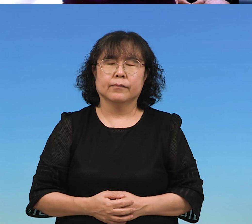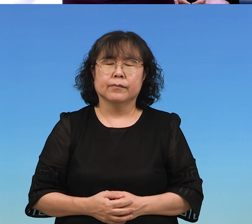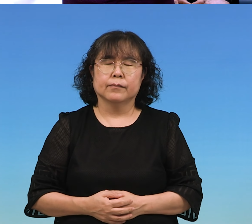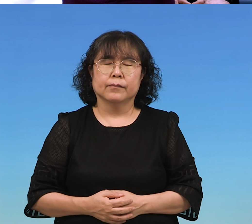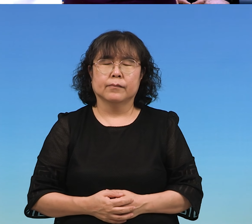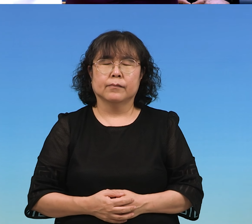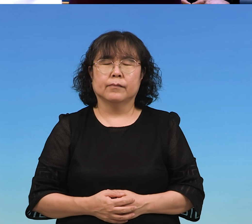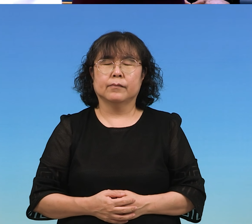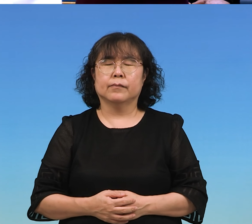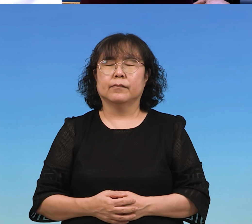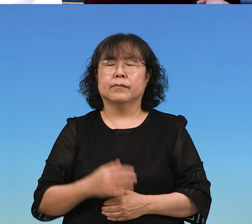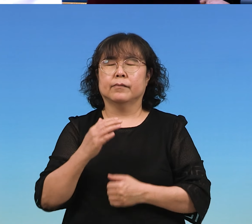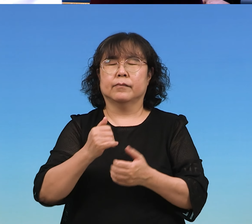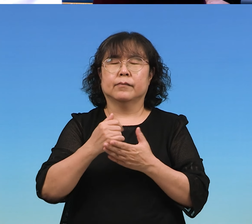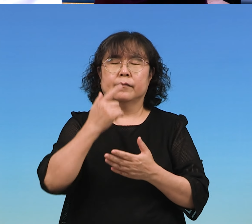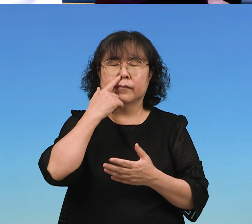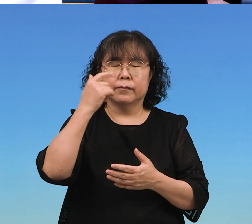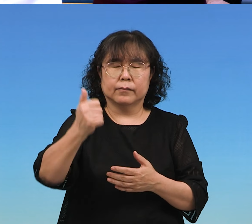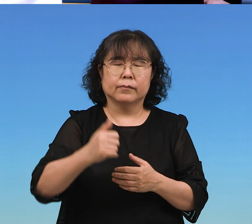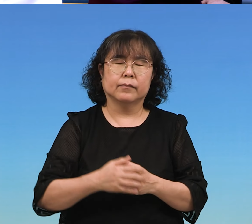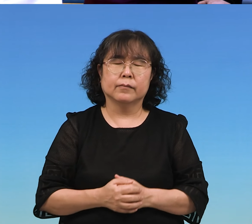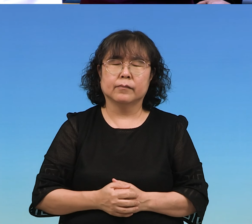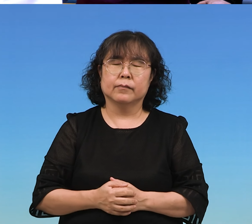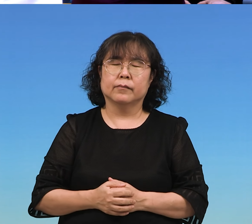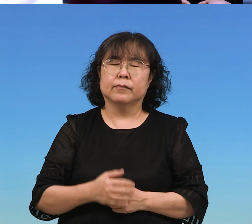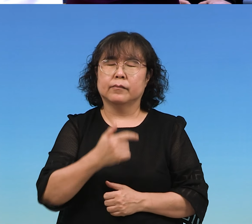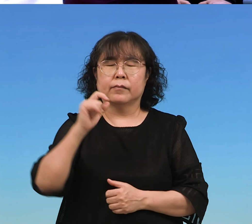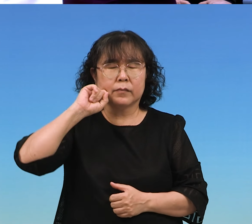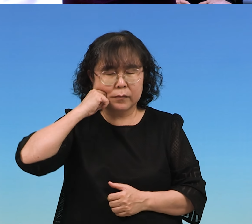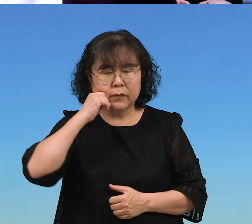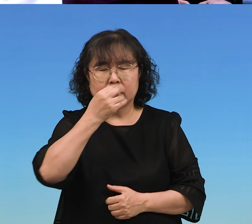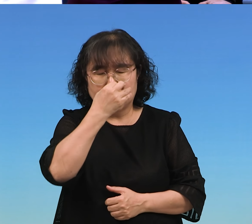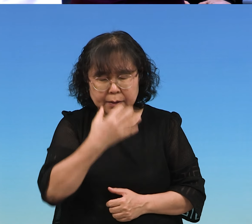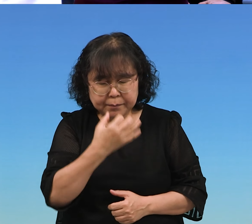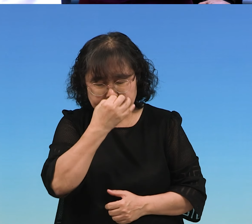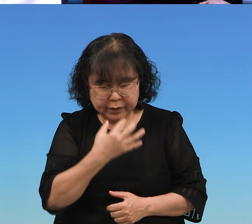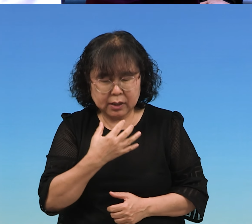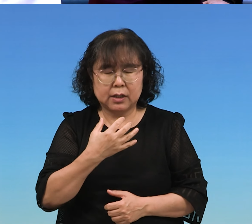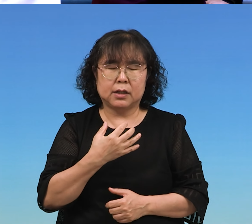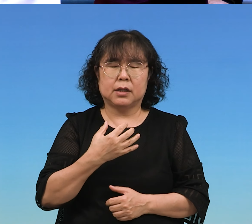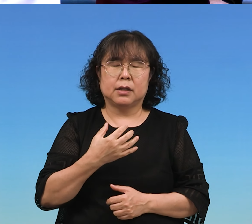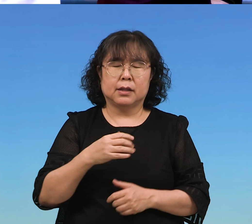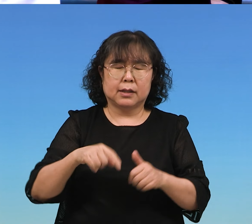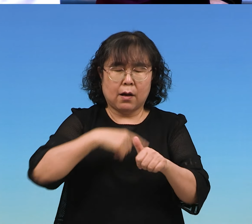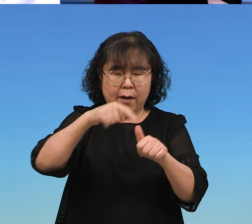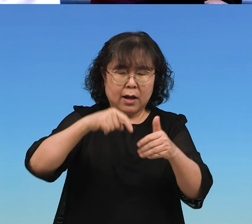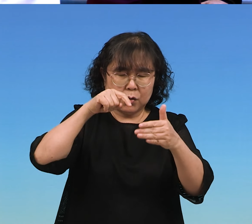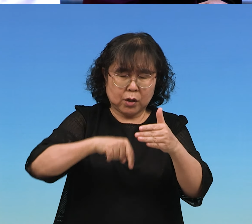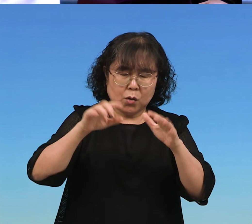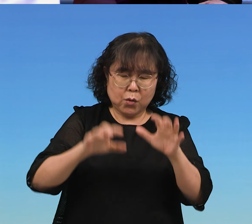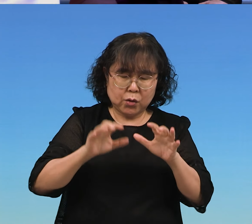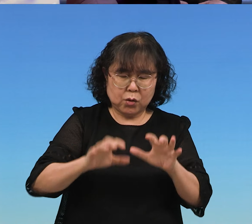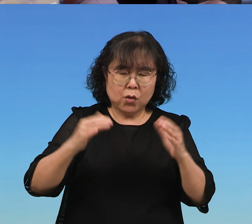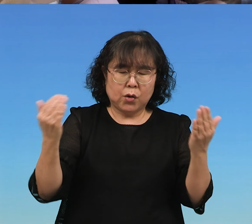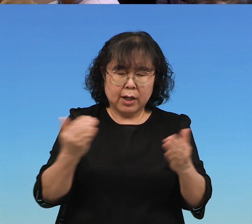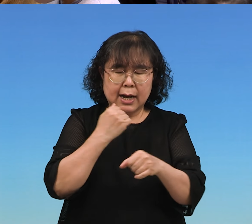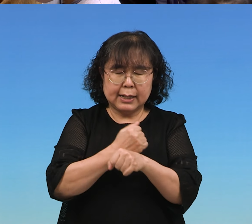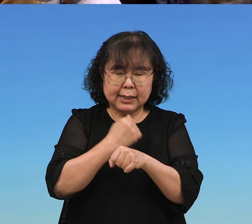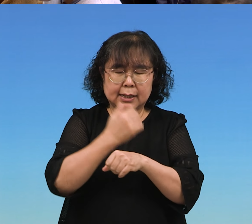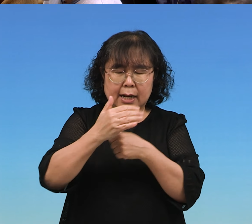주님을 향하기 원합니다. 하나님 아버지, 너무나 어렵고 힘든 이 사망 속에서도